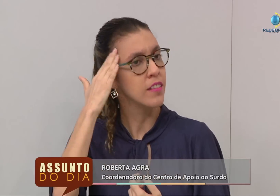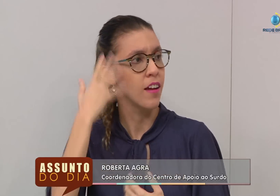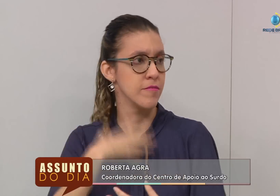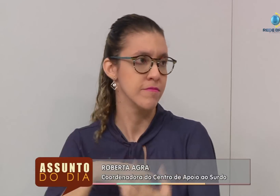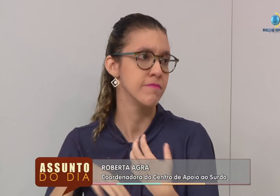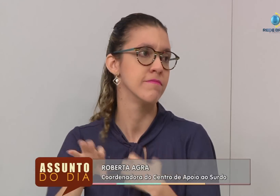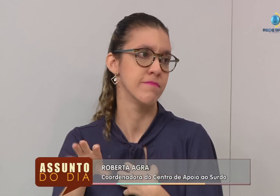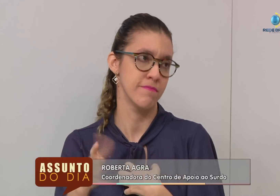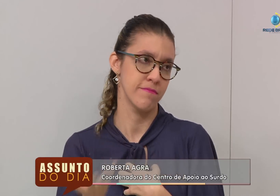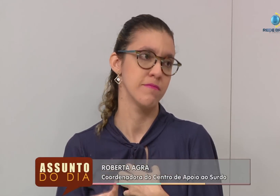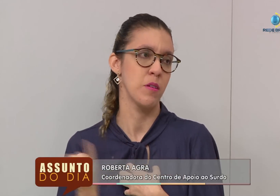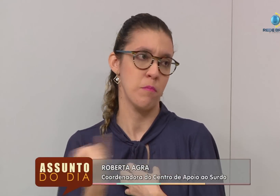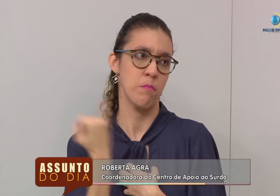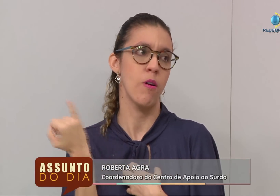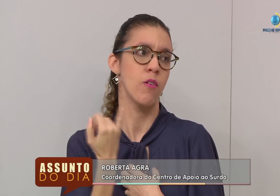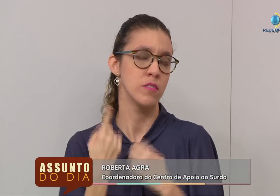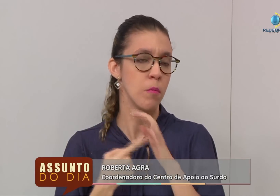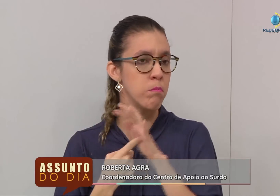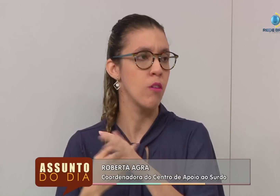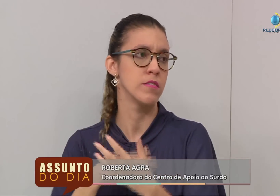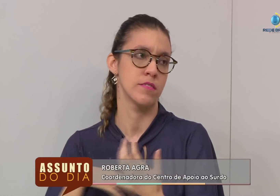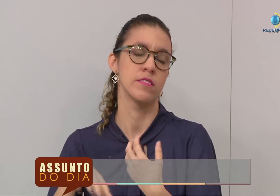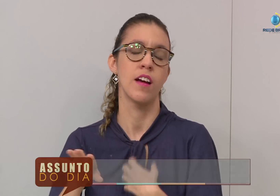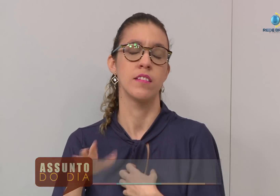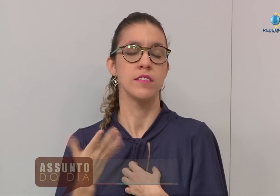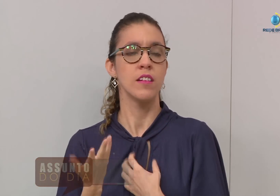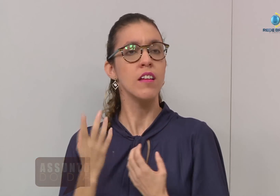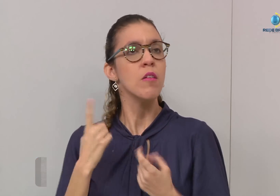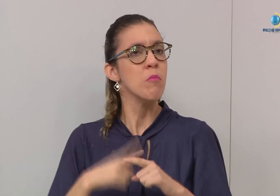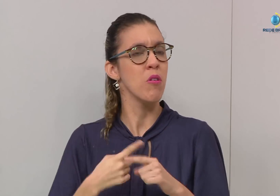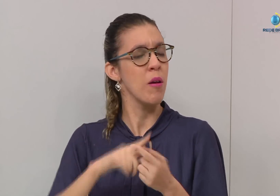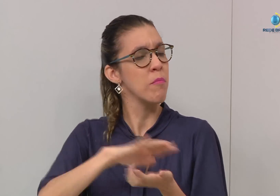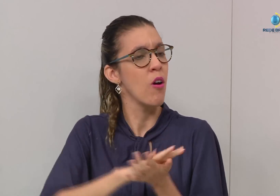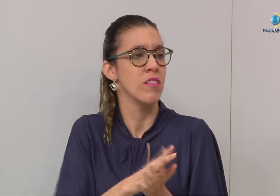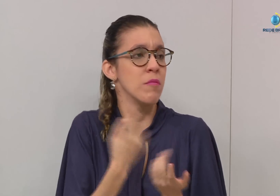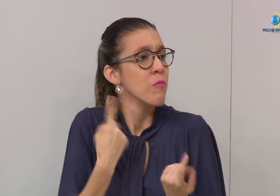preconceito. Mas eu sempre entendi as pessoas, a gente precisa entender.